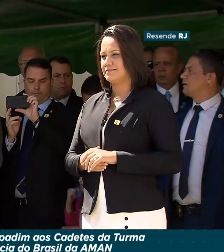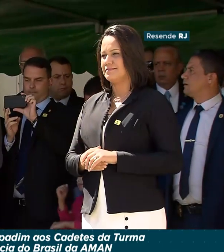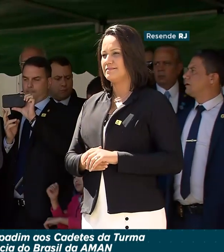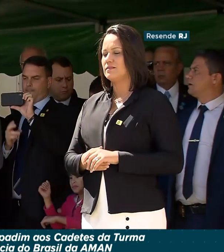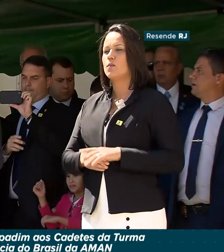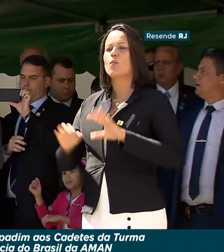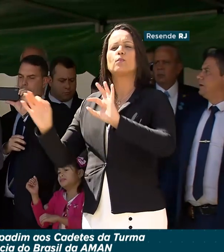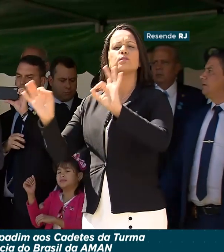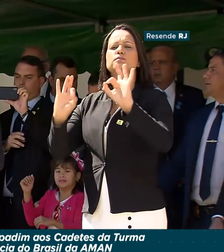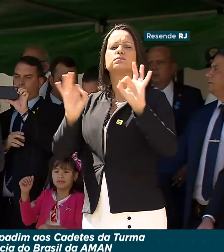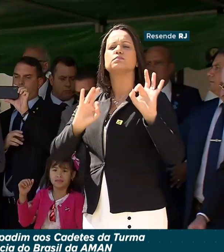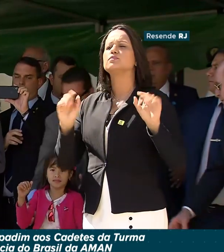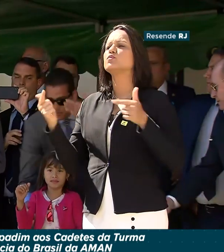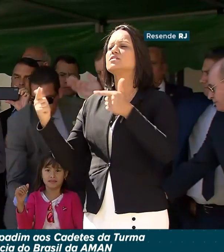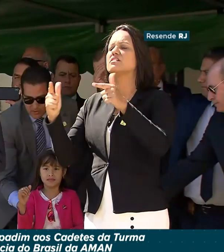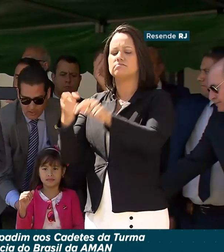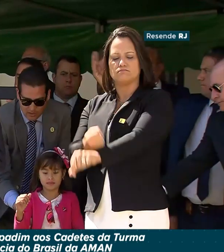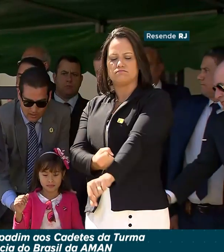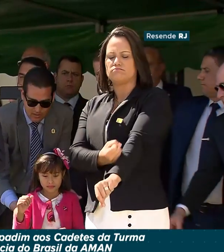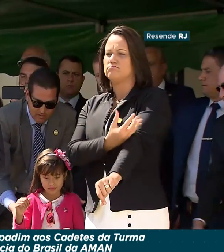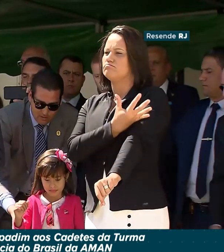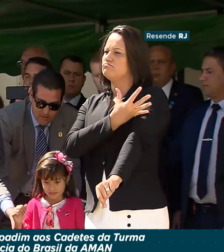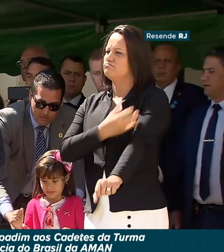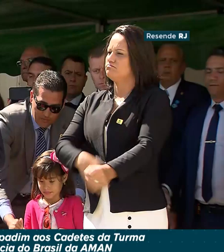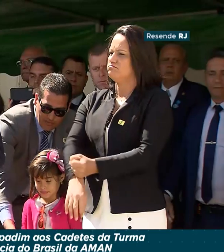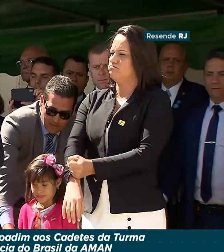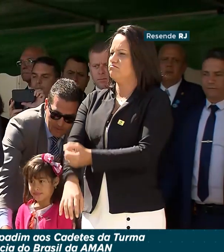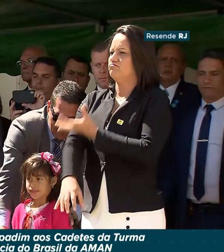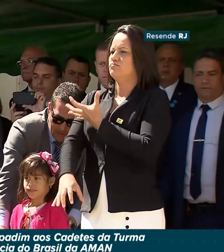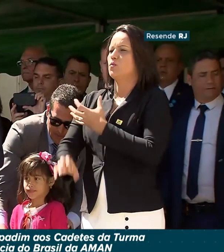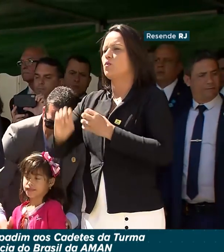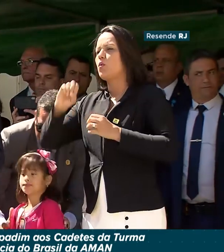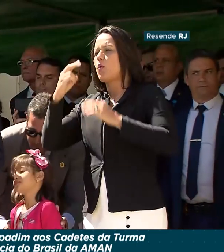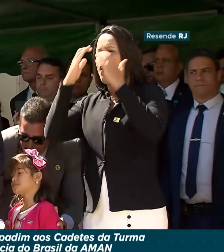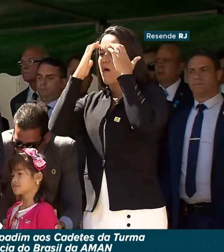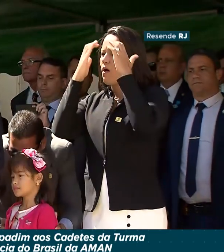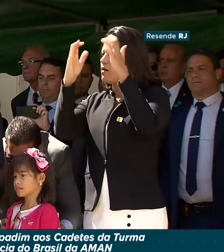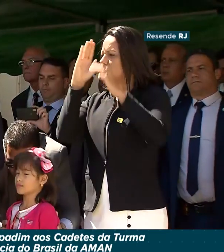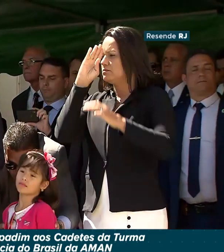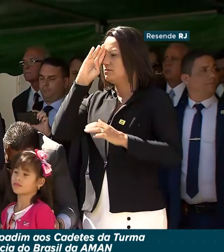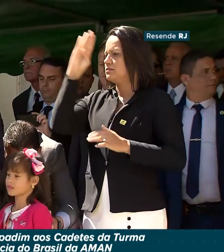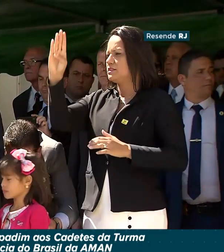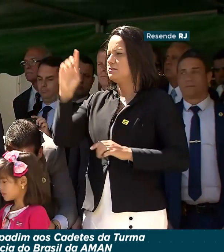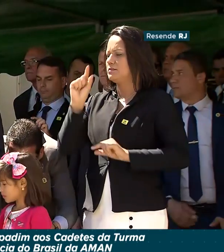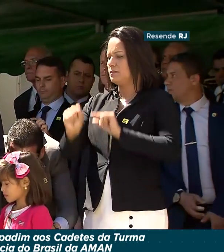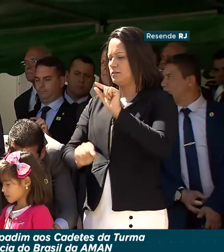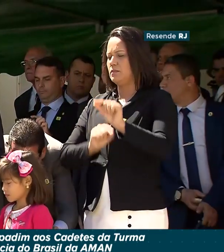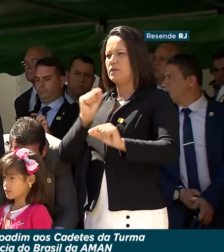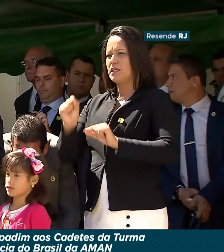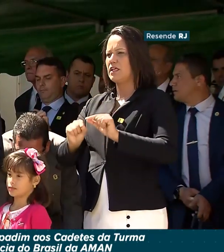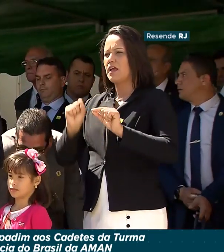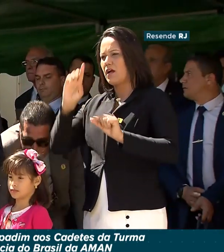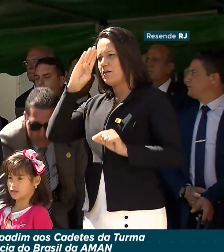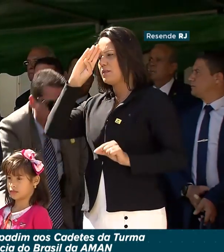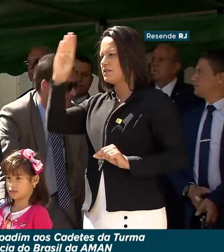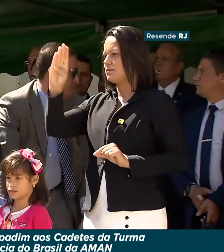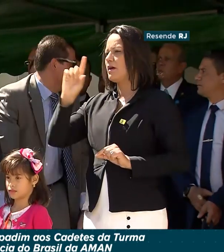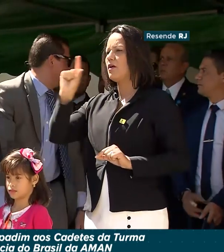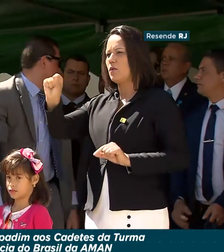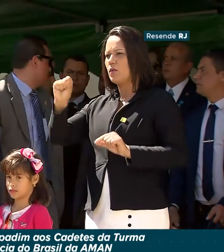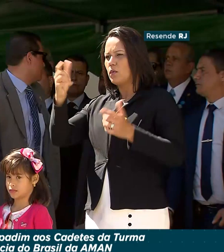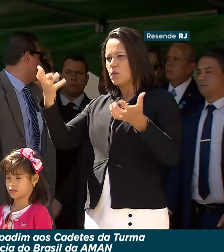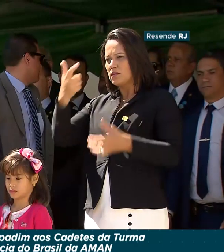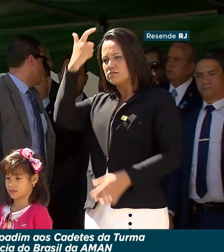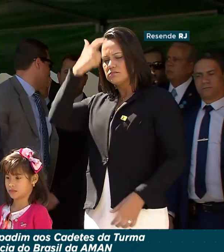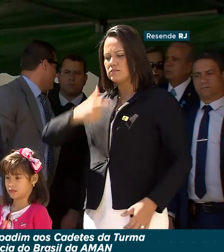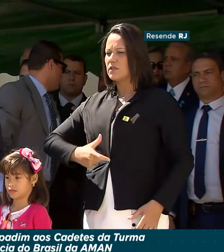Não existe emoção ou honra maior de que, na